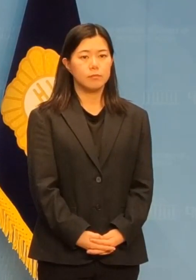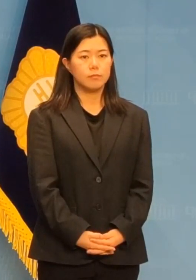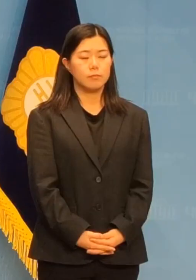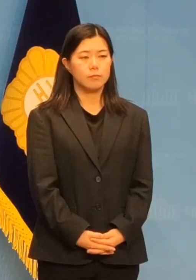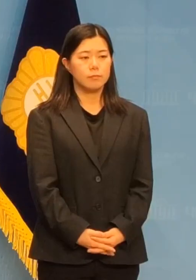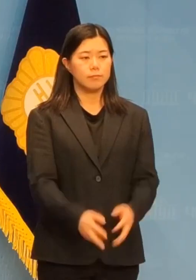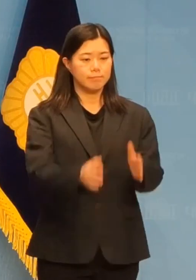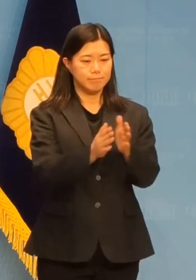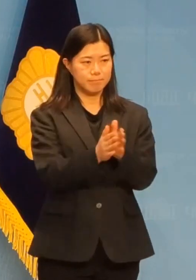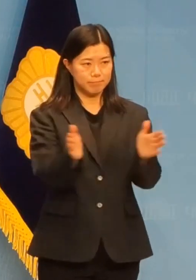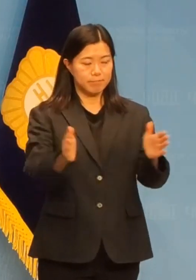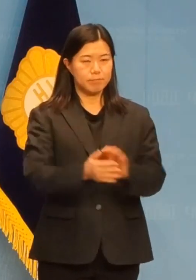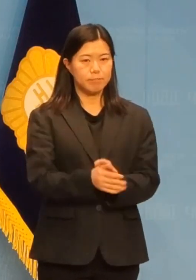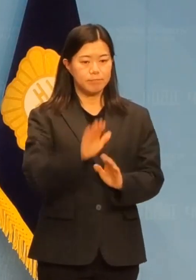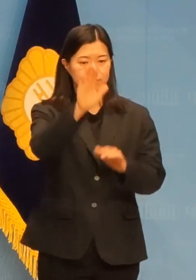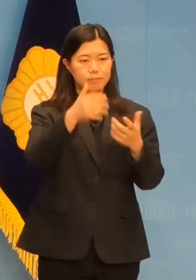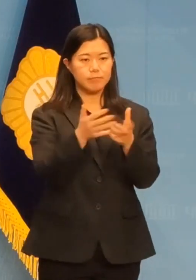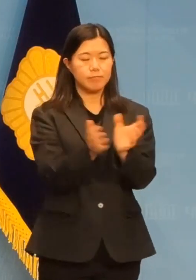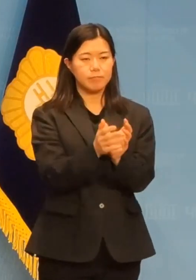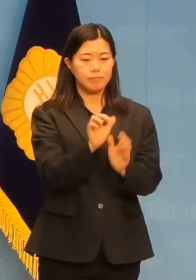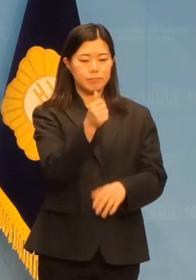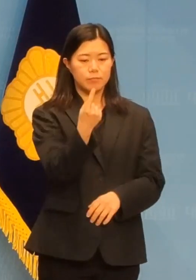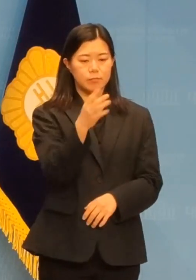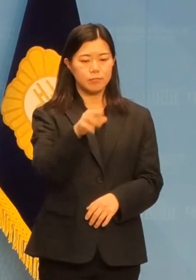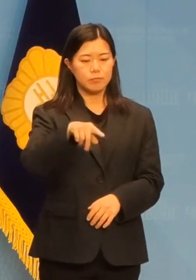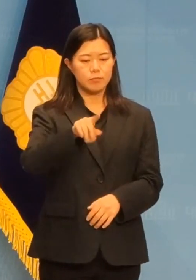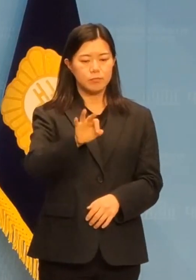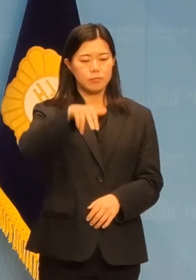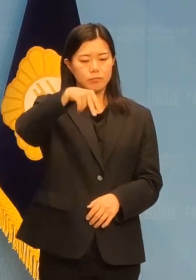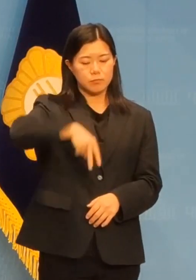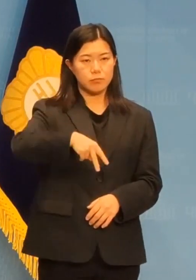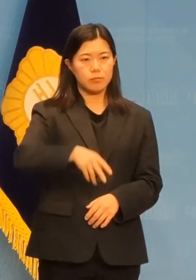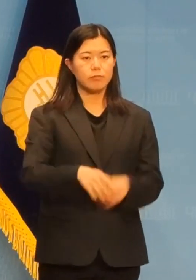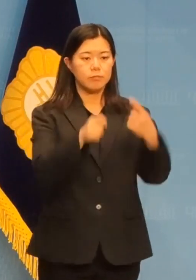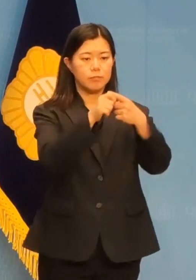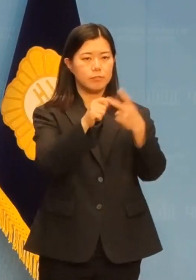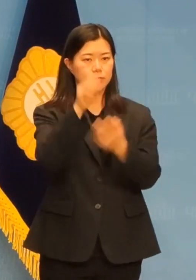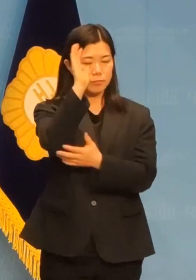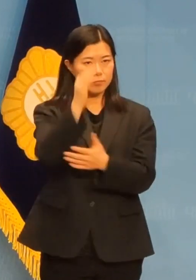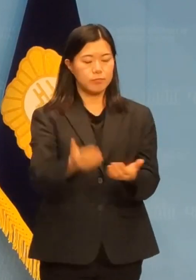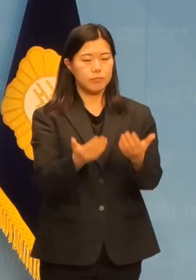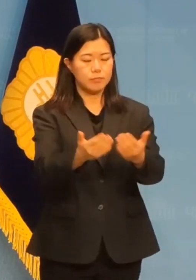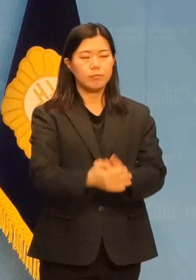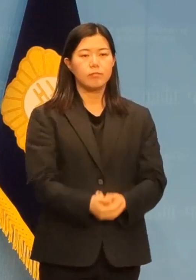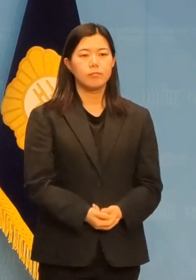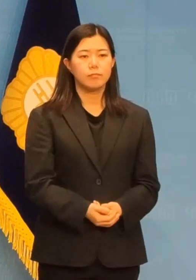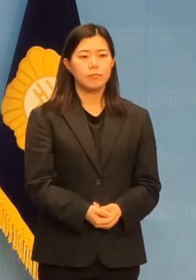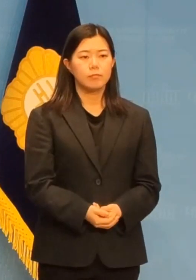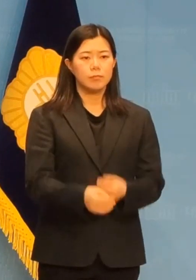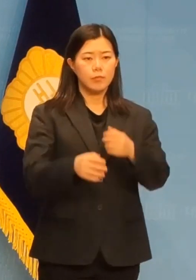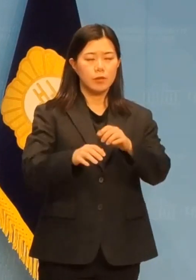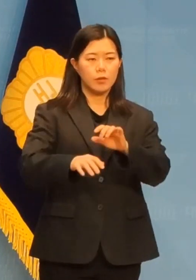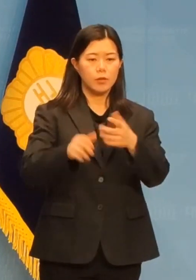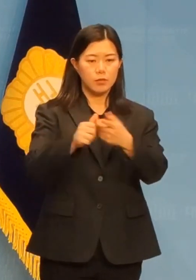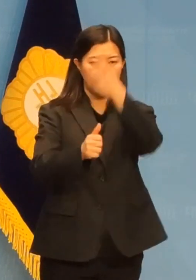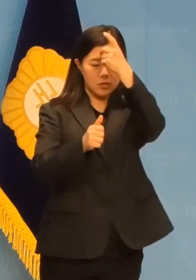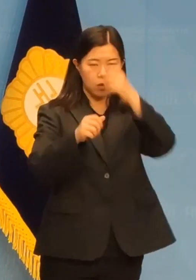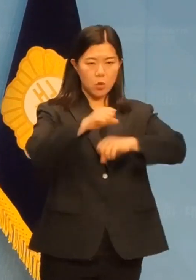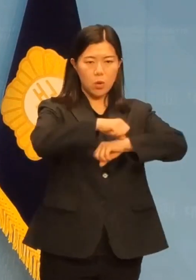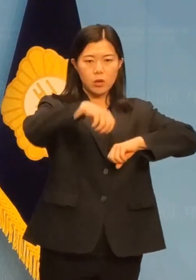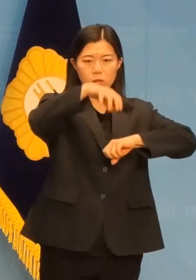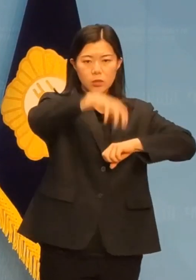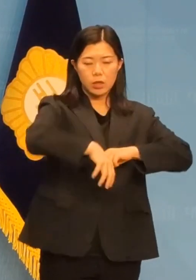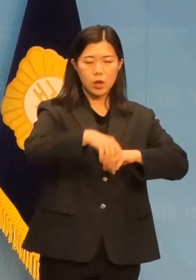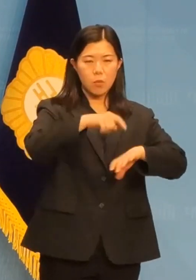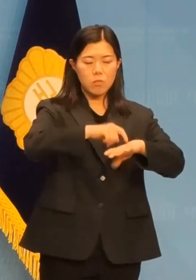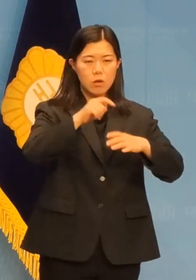네, 시작하겠습니다. 진보당 대변인 홍성규입니다. 두 가지 말씀드리겠습니다. 첫 번째입니다. 탄핵 광장의 민심을 받드는